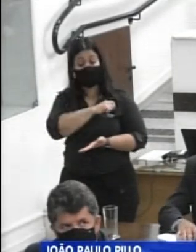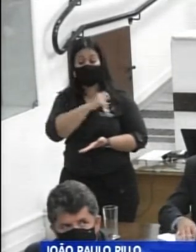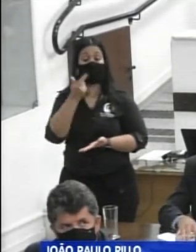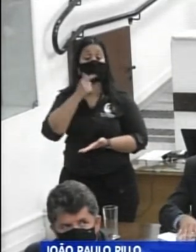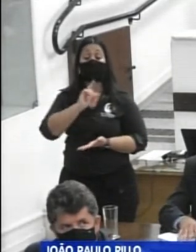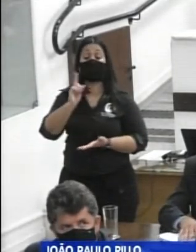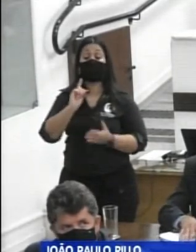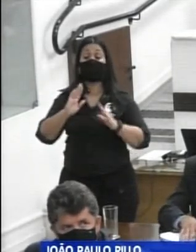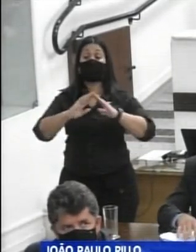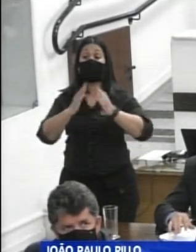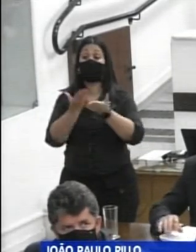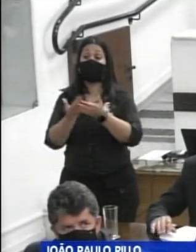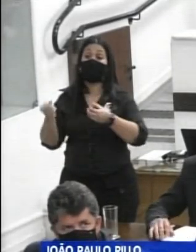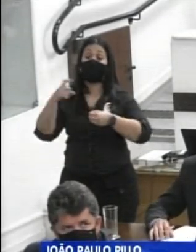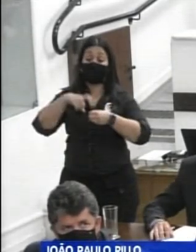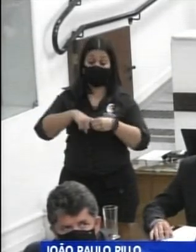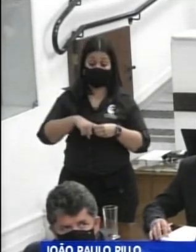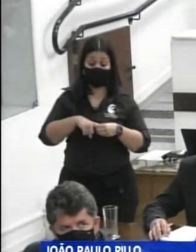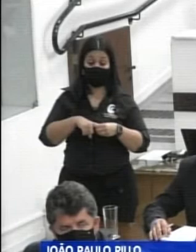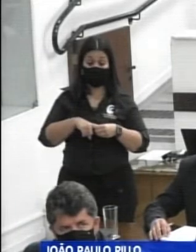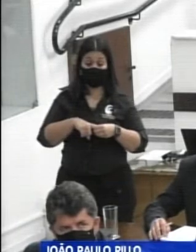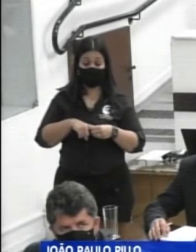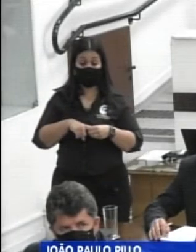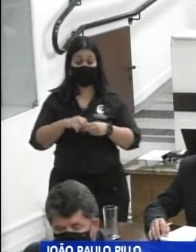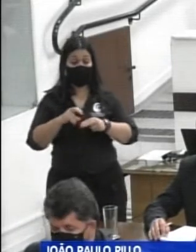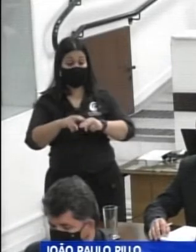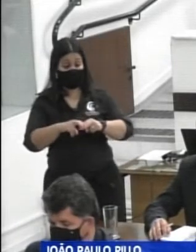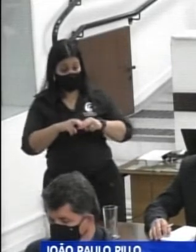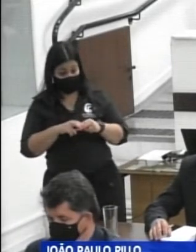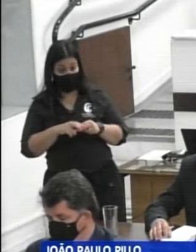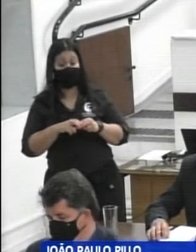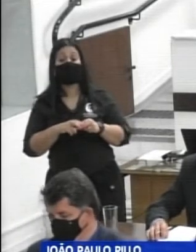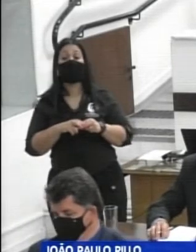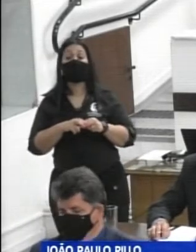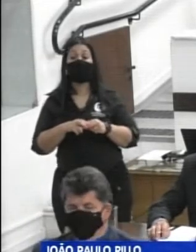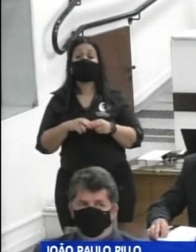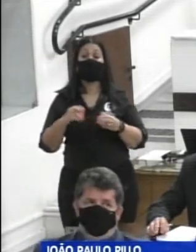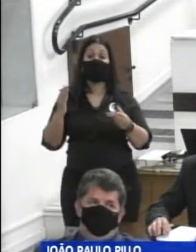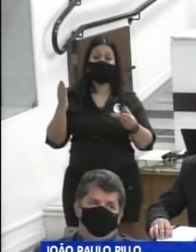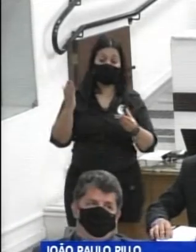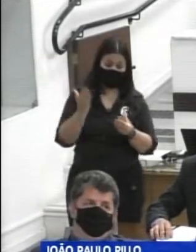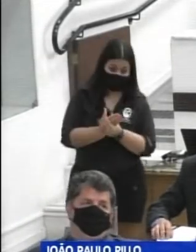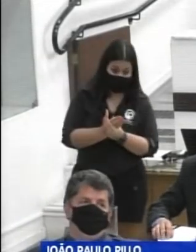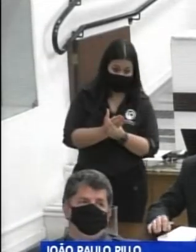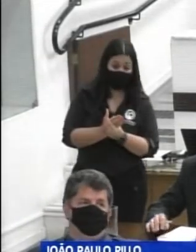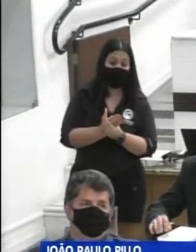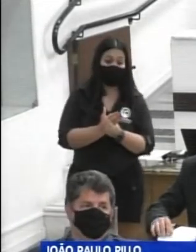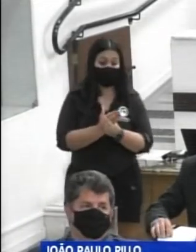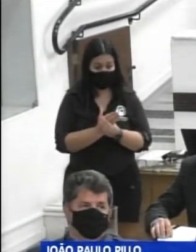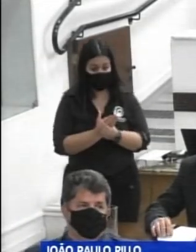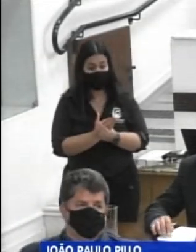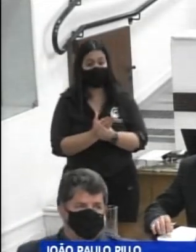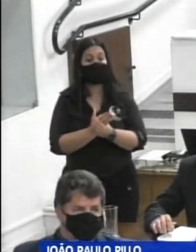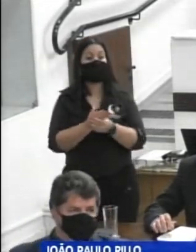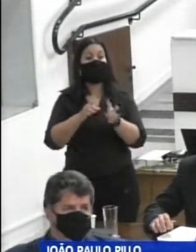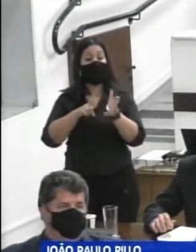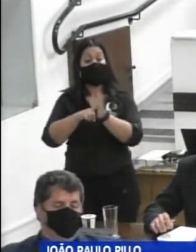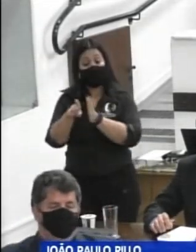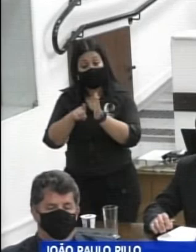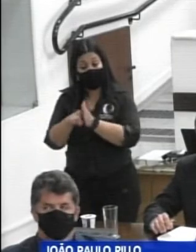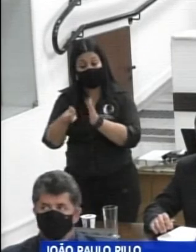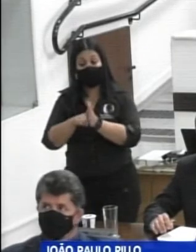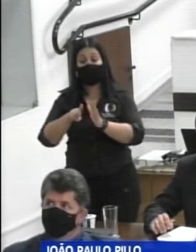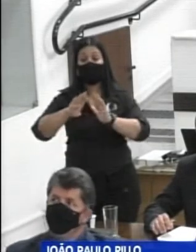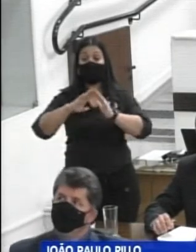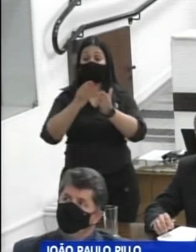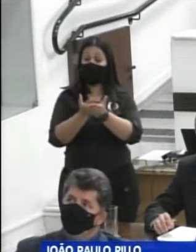aulas por conta de uma ação, de uma representação, de um questionamento que as escolas não